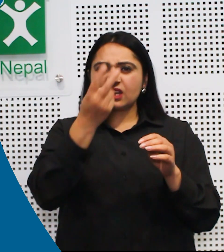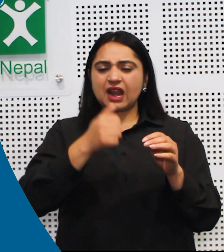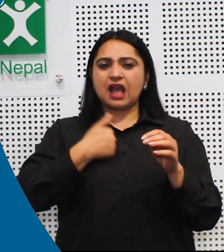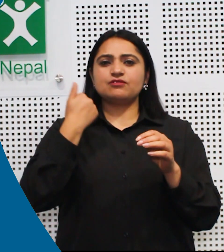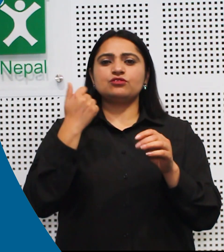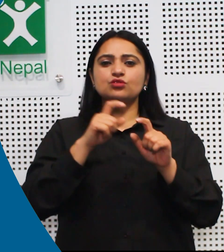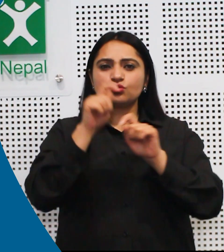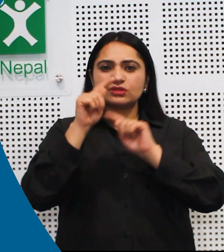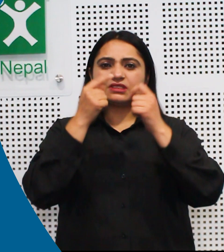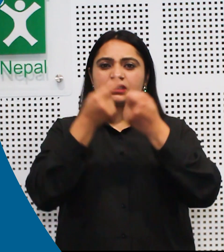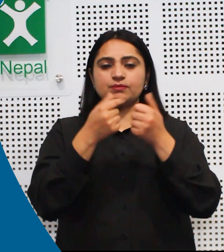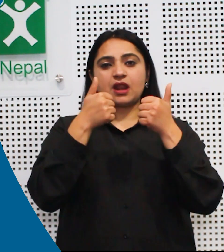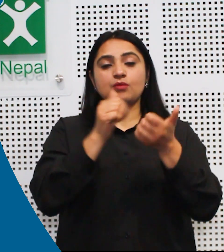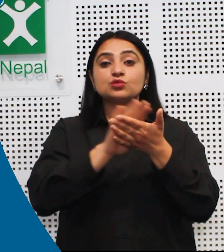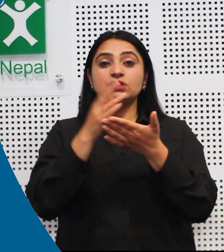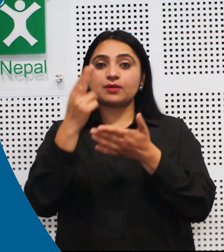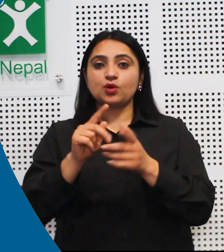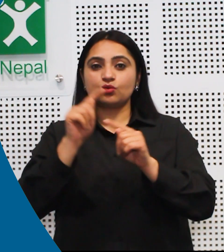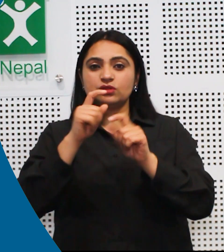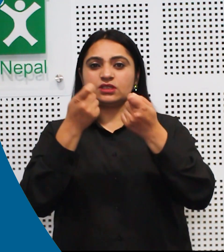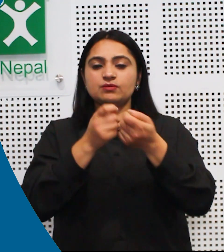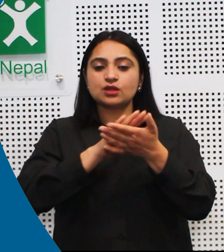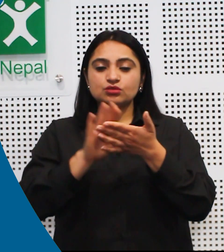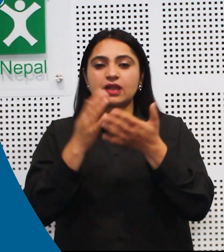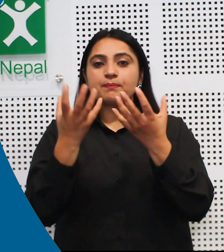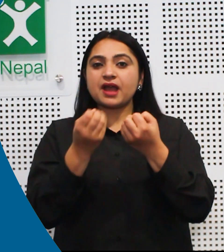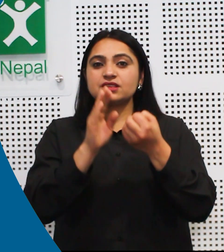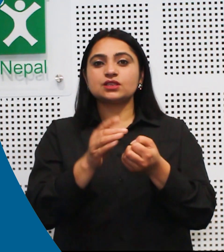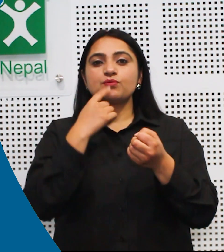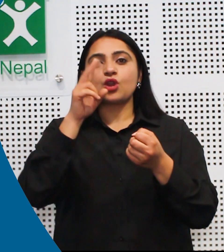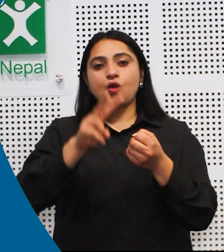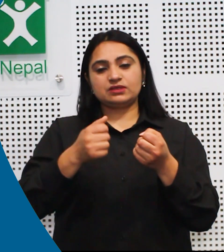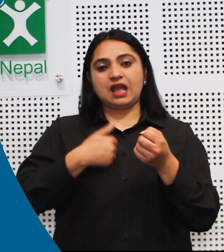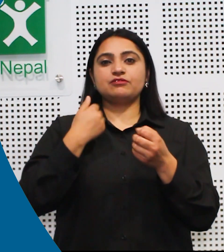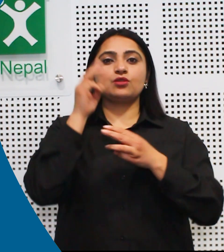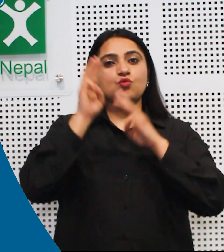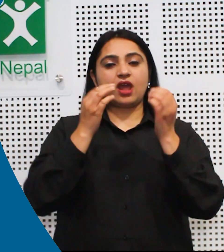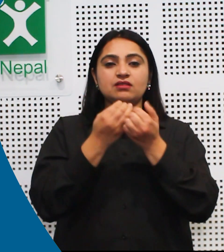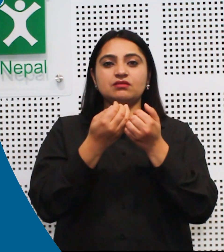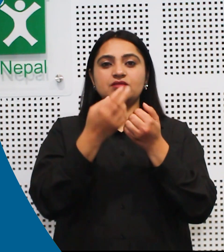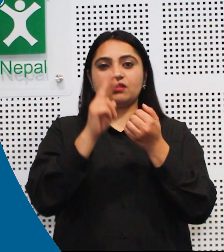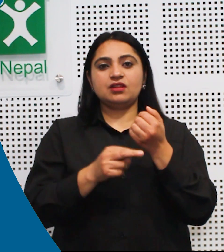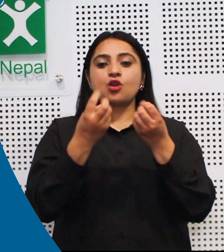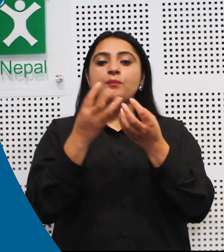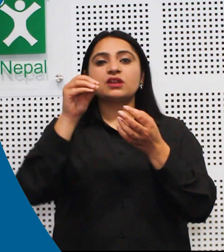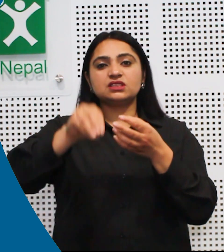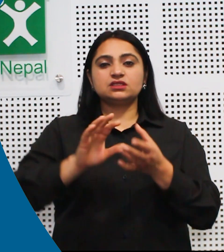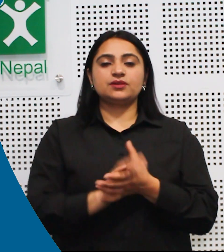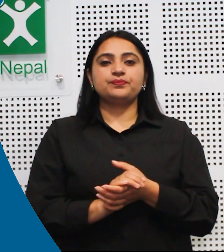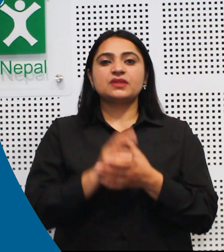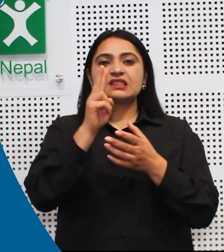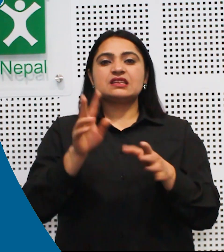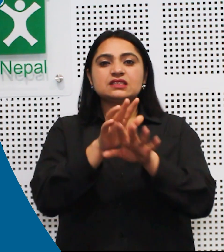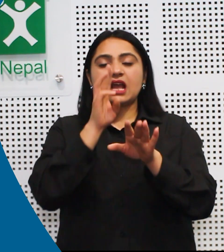कुन क्षेत्रमा हैन राम्रो सुधार भएको छ, कुन क्षेत्रमा चाहिँ सुधार गर्नुपर्ने अवस्था छ भन्ने चाहिँ आफैले स्वमूल्याङ्कन गरेर त्यहाँ अङ्क दिनुहुन्छ हैन।